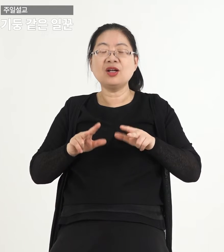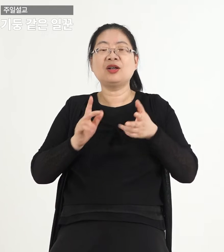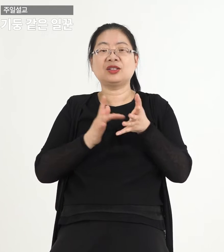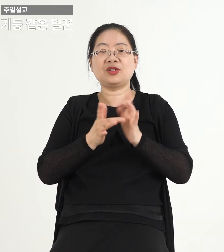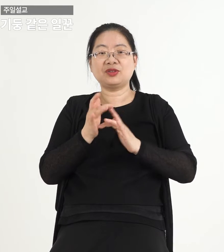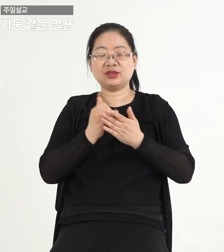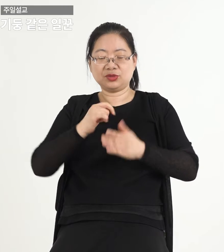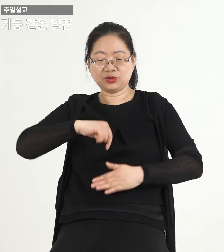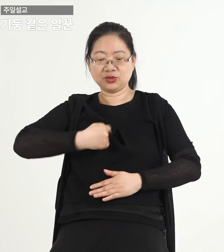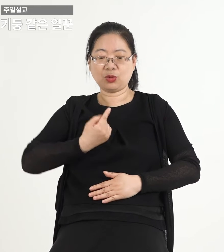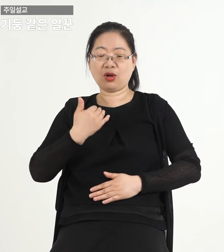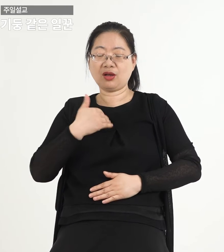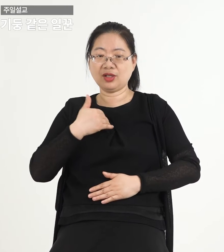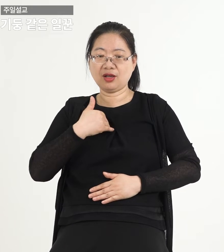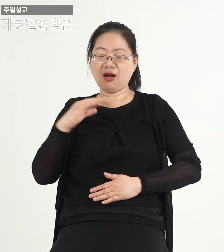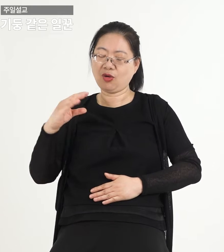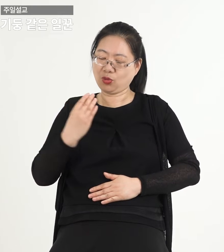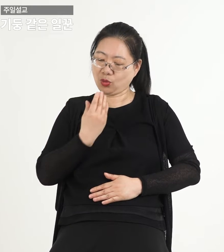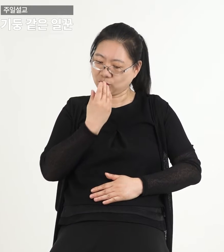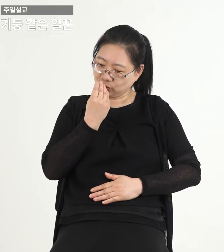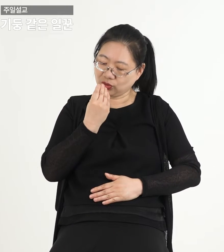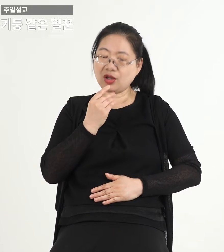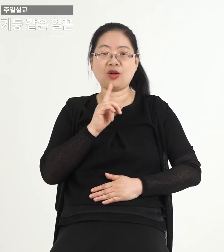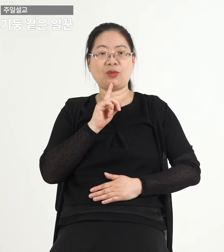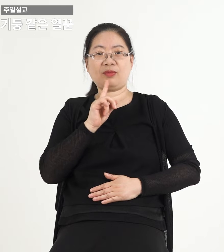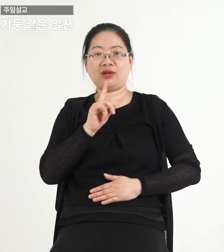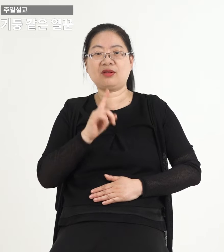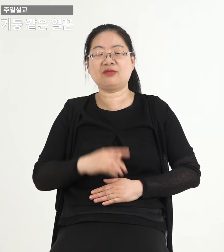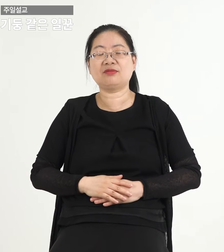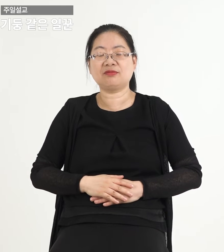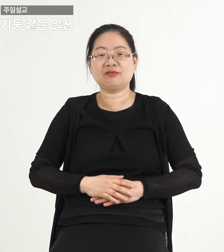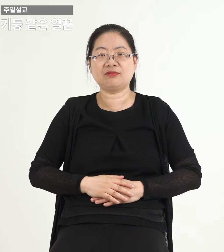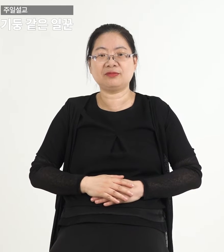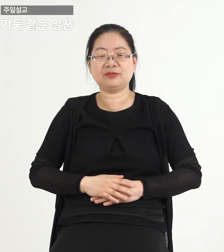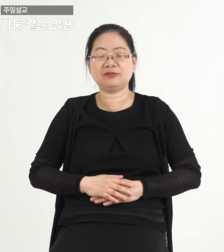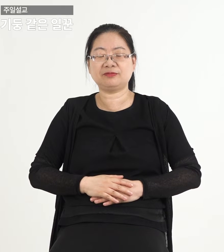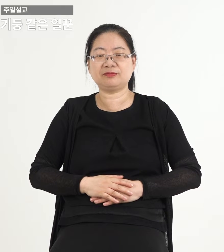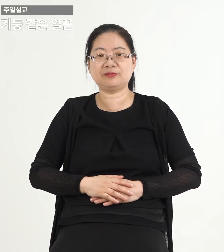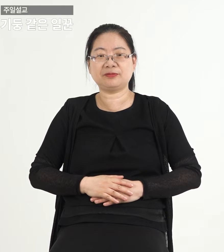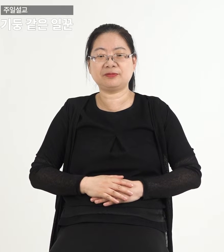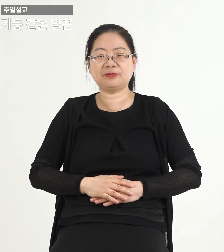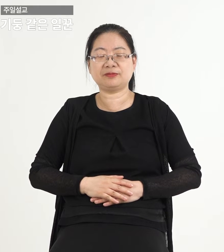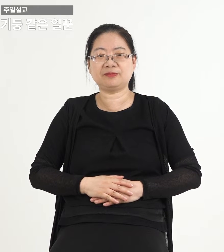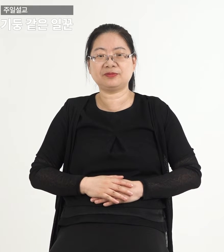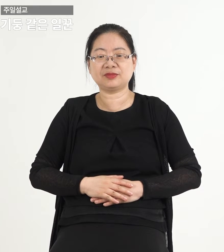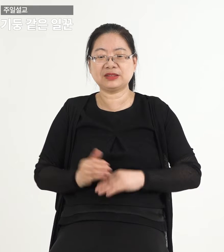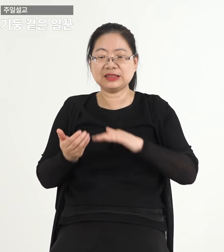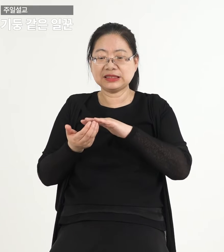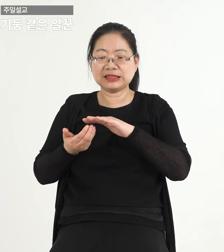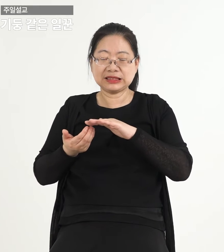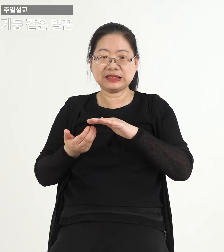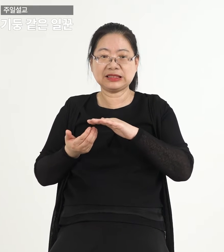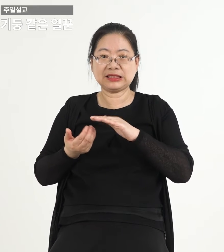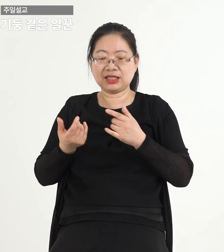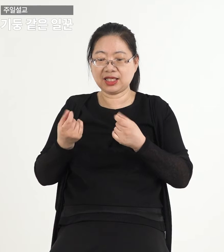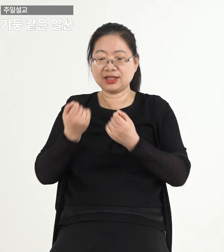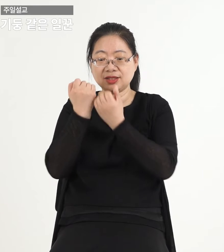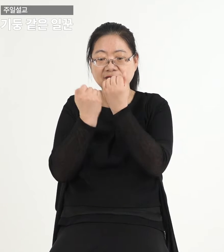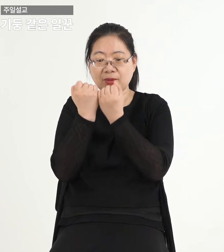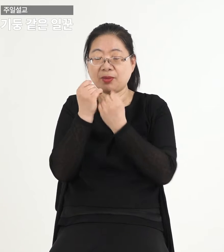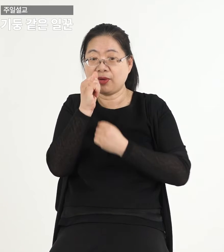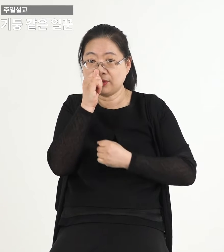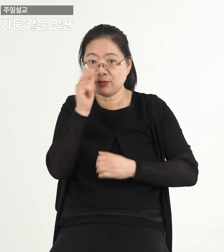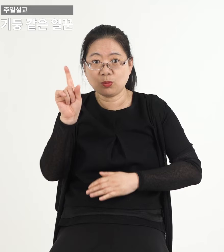자신이 거룩하다라고 소개를 합니다. 자, 그러면 방금 제가 이런 설명을